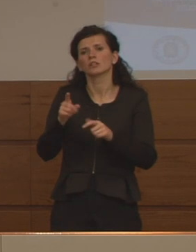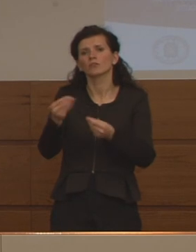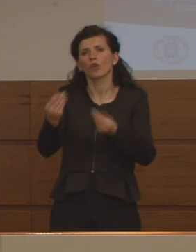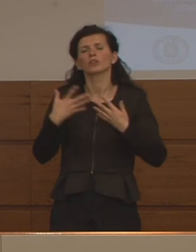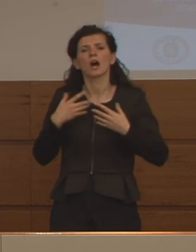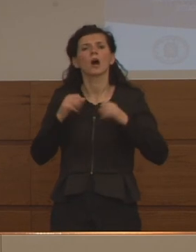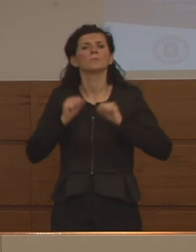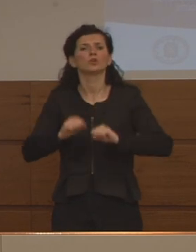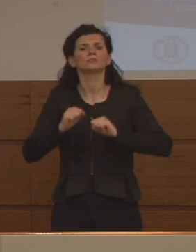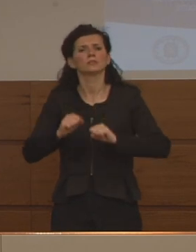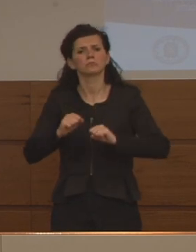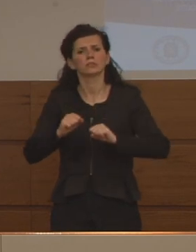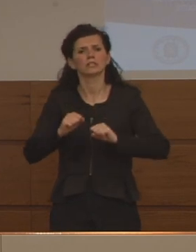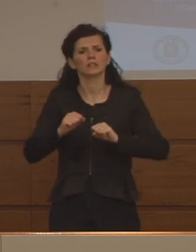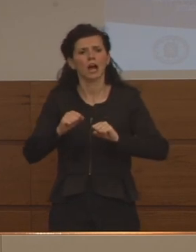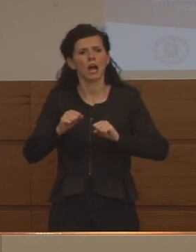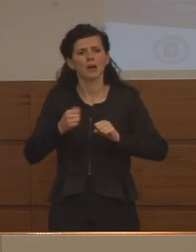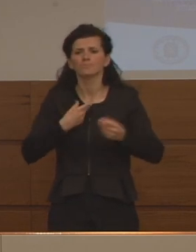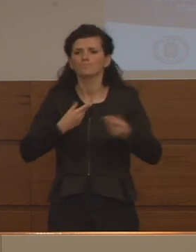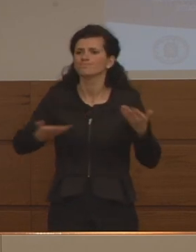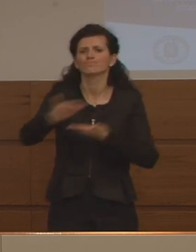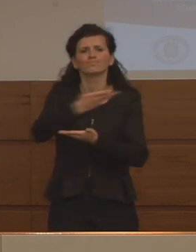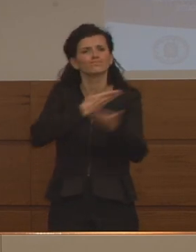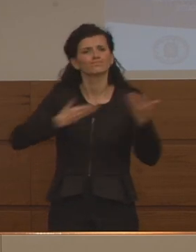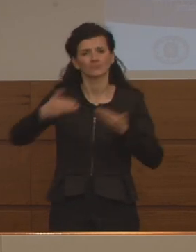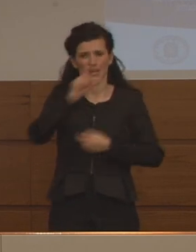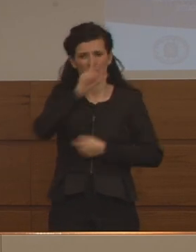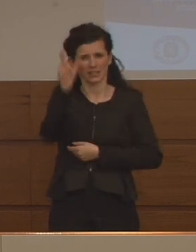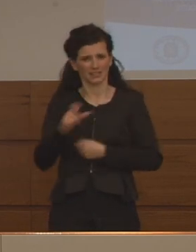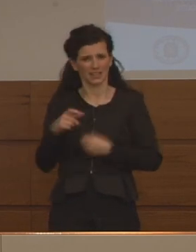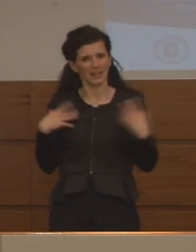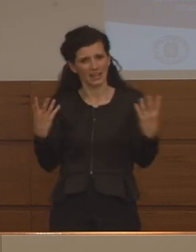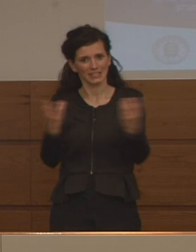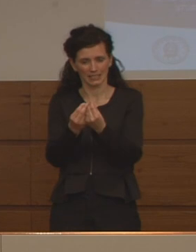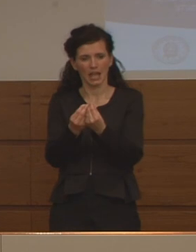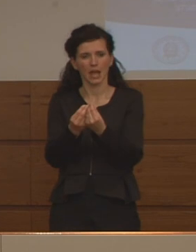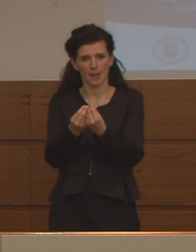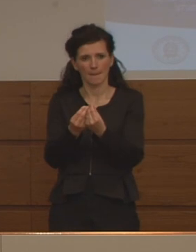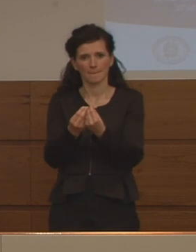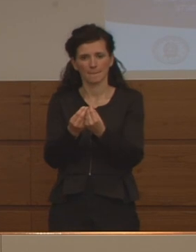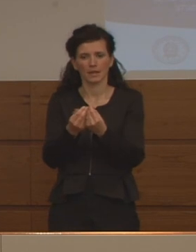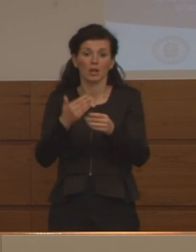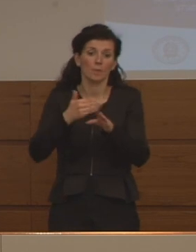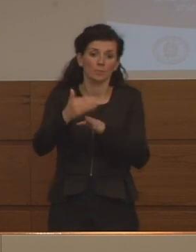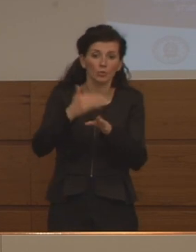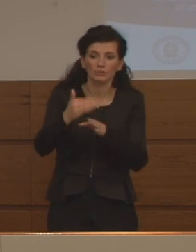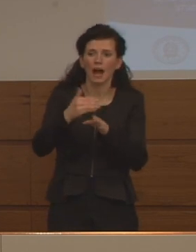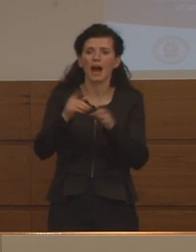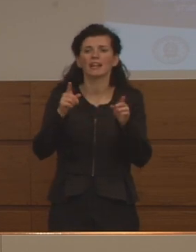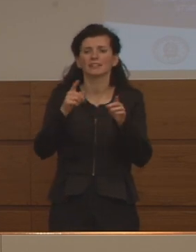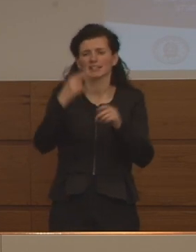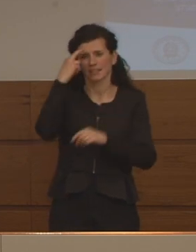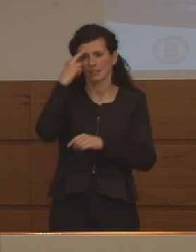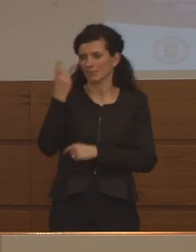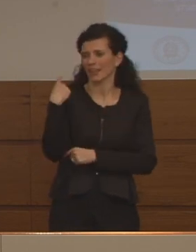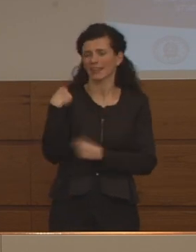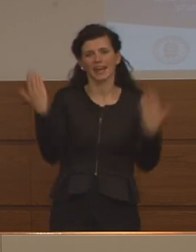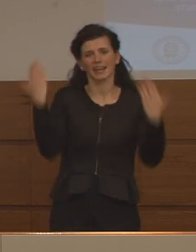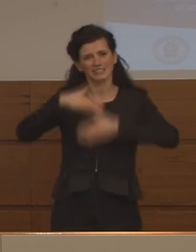per condividere con l'intero paese che non più tardi della serata di ieri sera